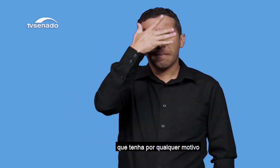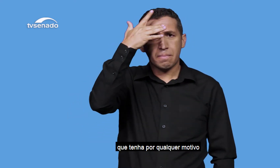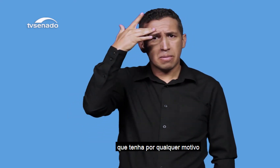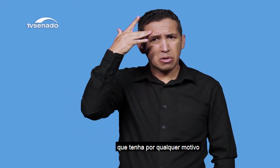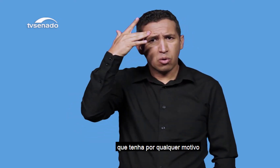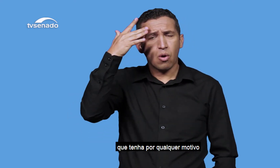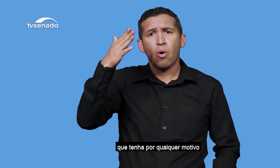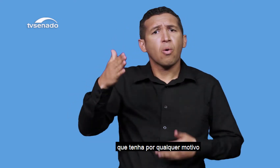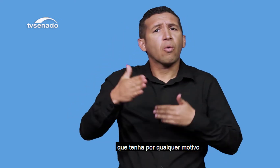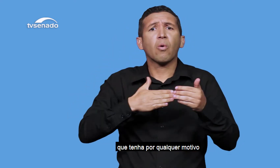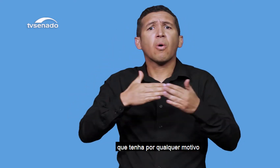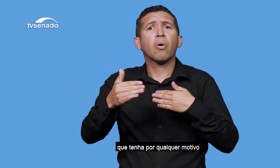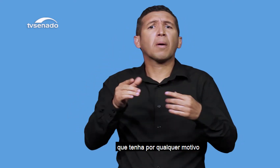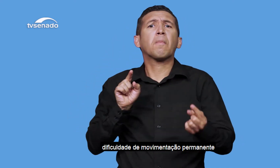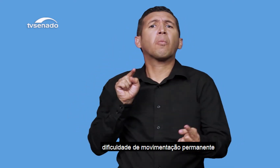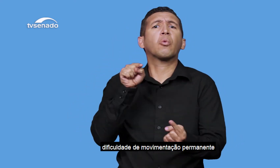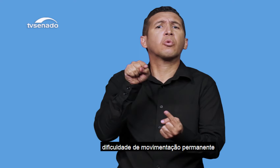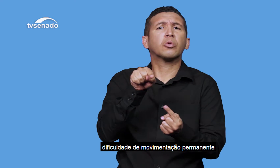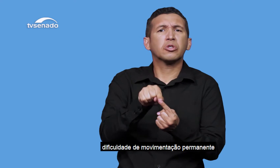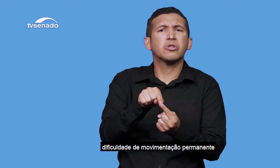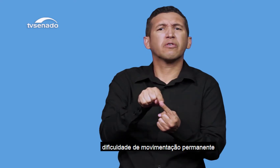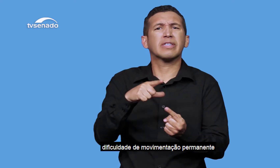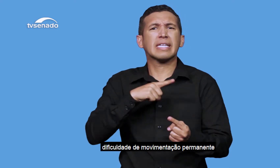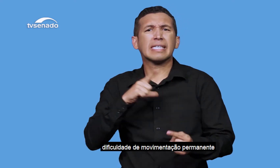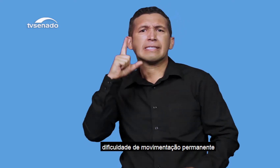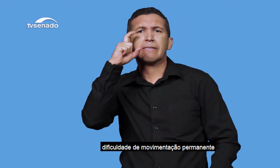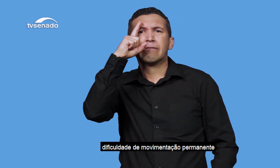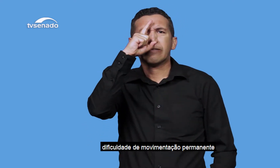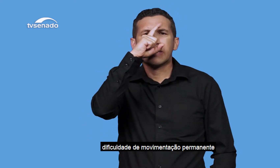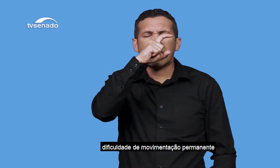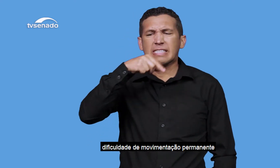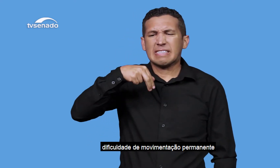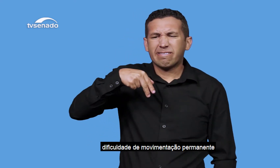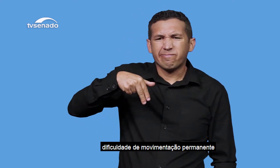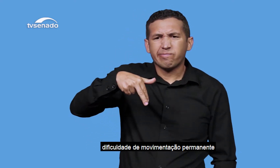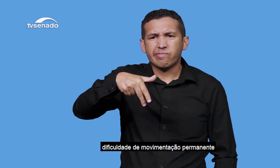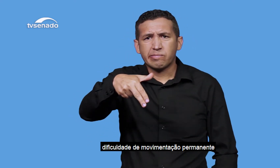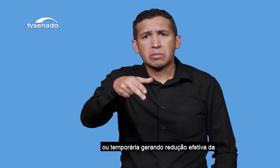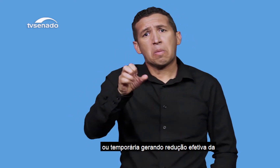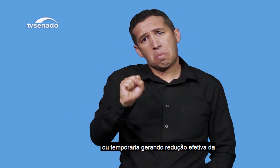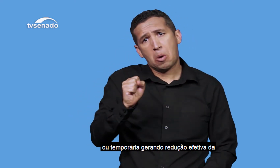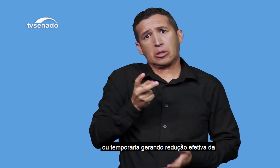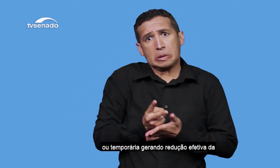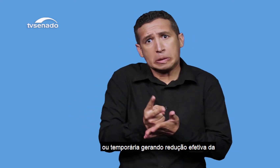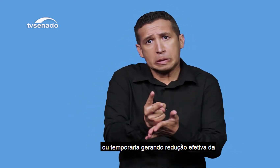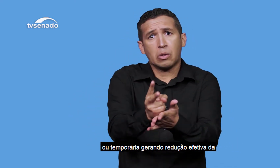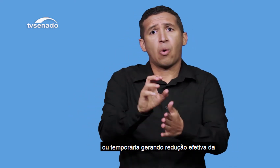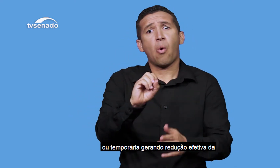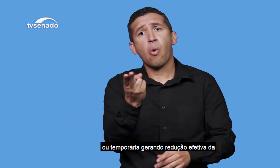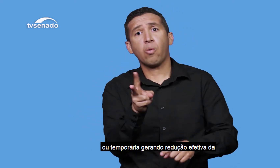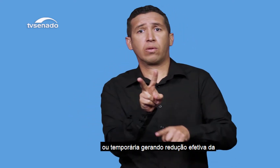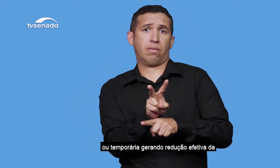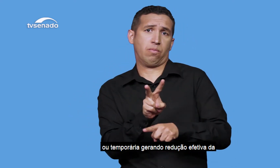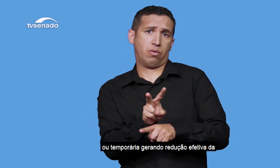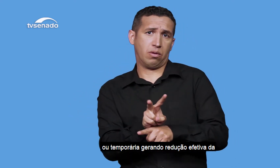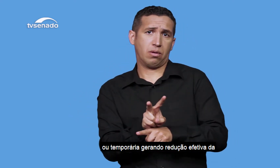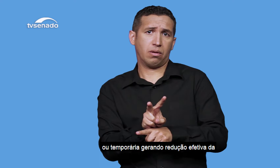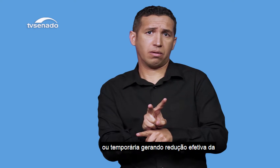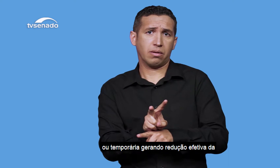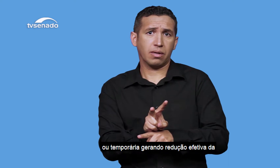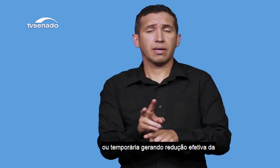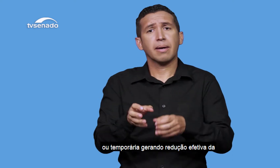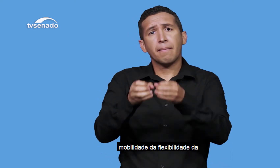tenha por qualquer motivo dificuldade de movimentação permanente ou temporária gerando redução